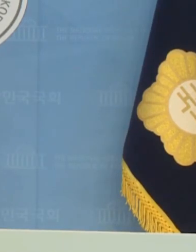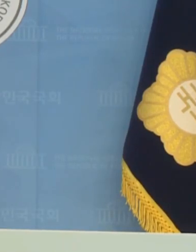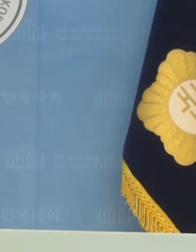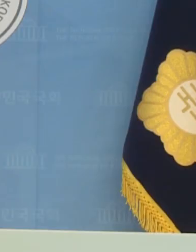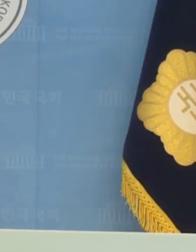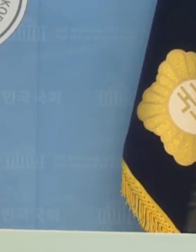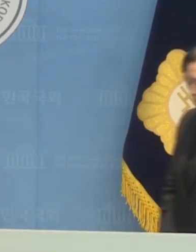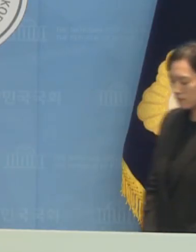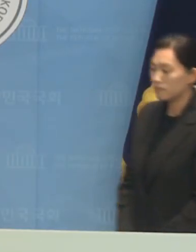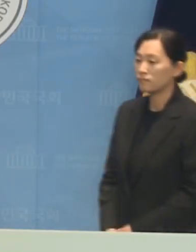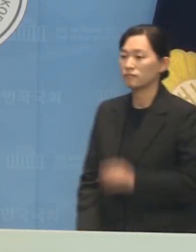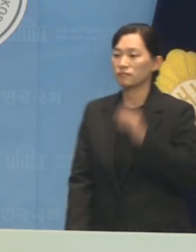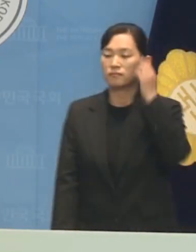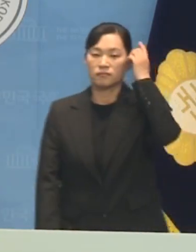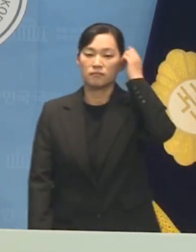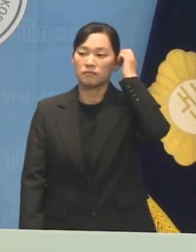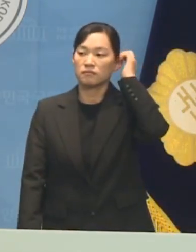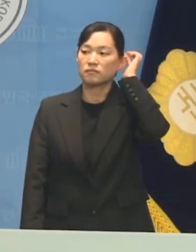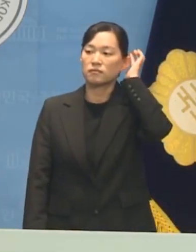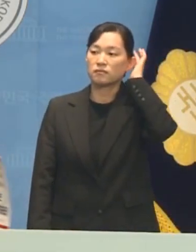지부장님 여기 쓰시고,